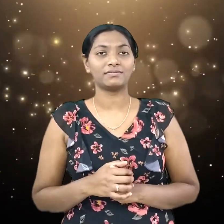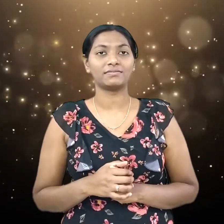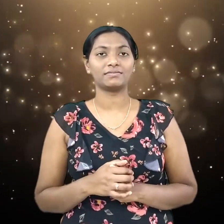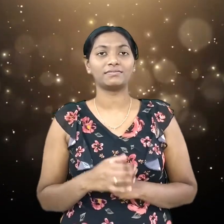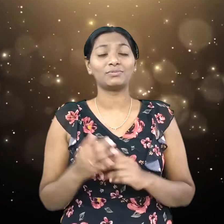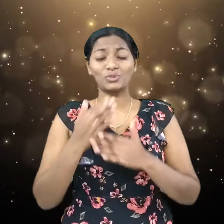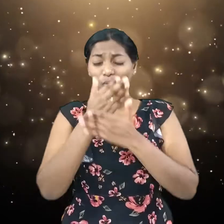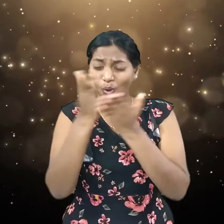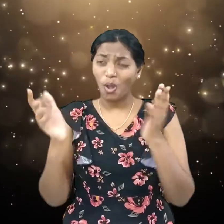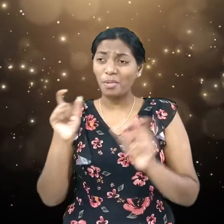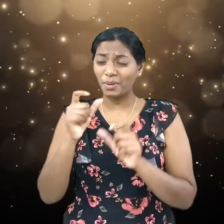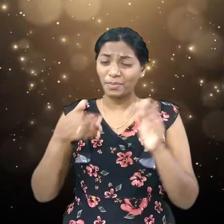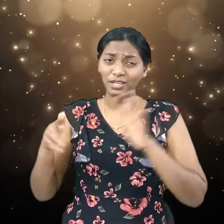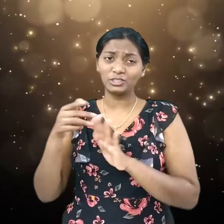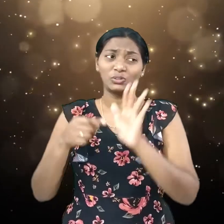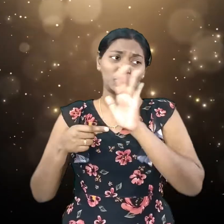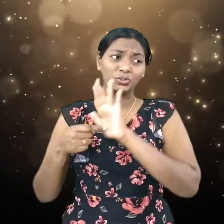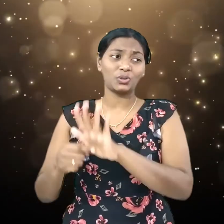फेलोशिप ऑफ द मिस्ट्री,